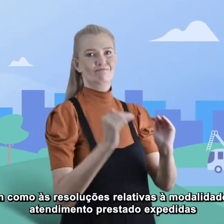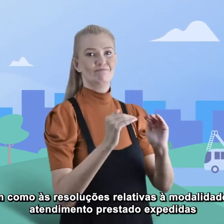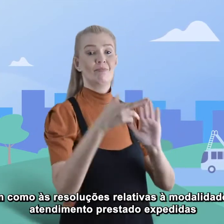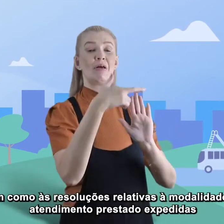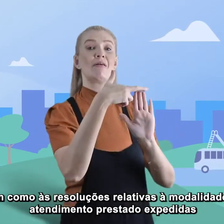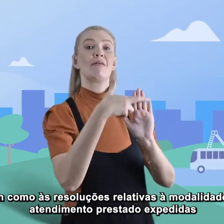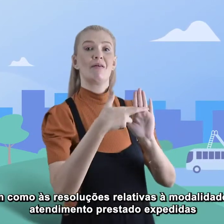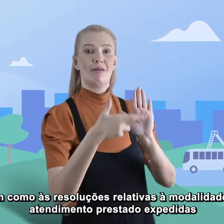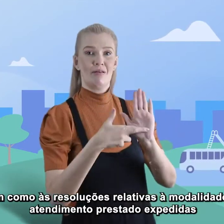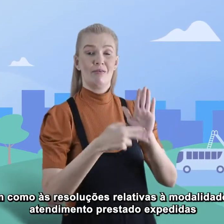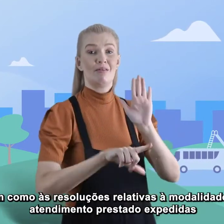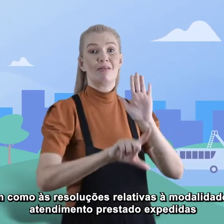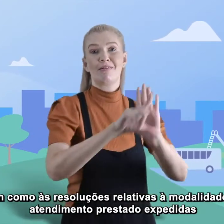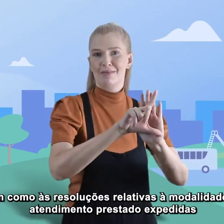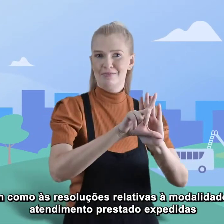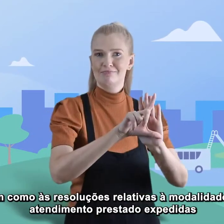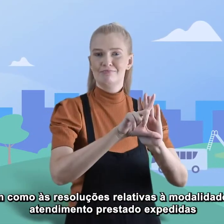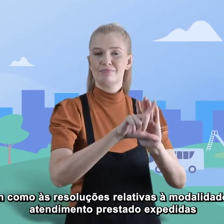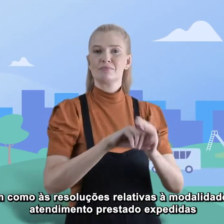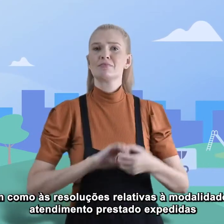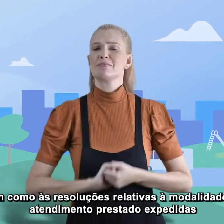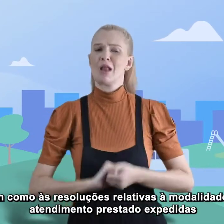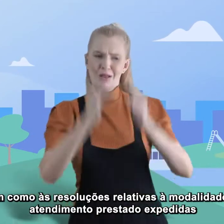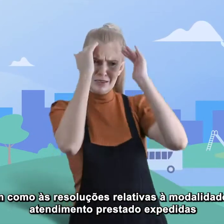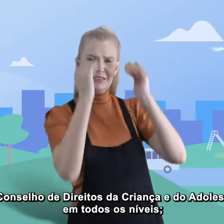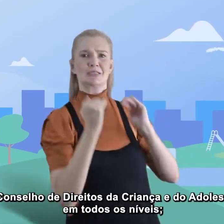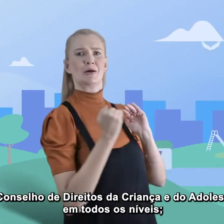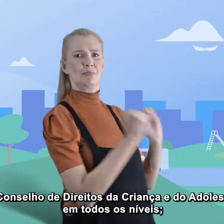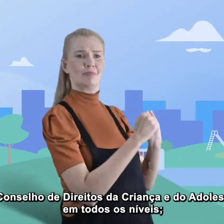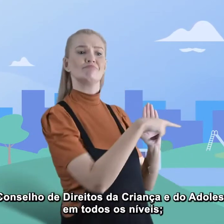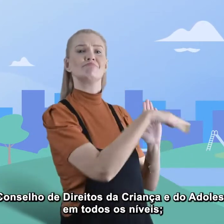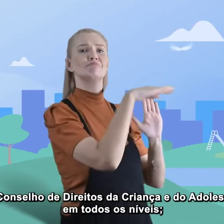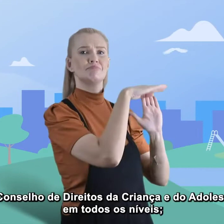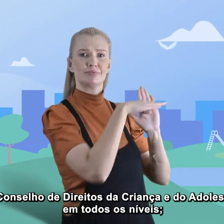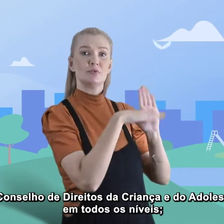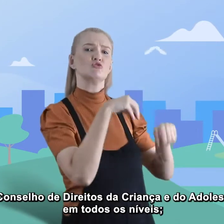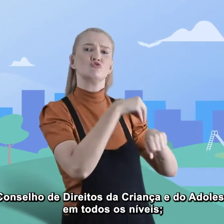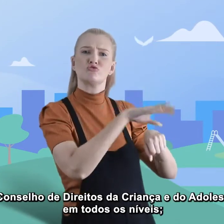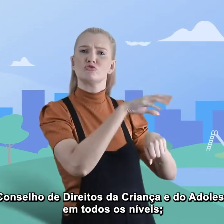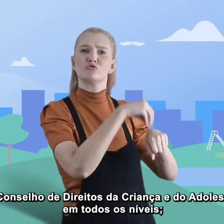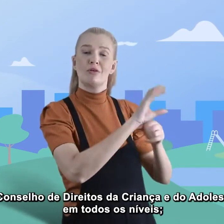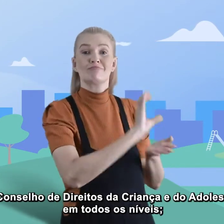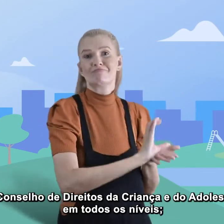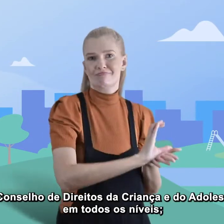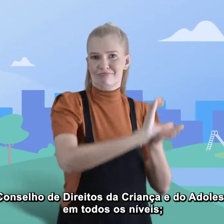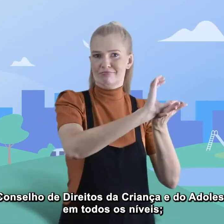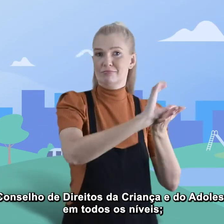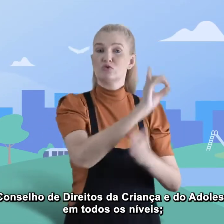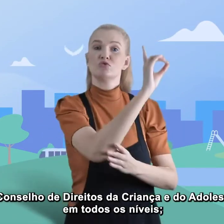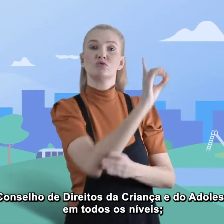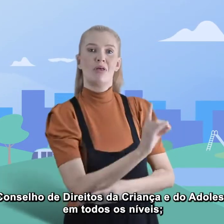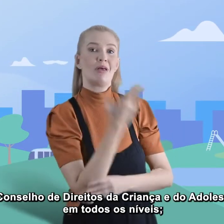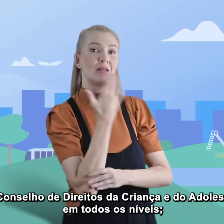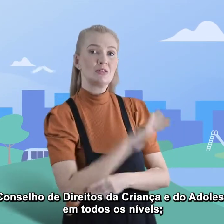relativas à modalidade de atendimento prestado, expedidas pelo Conselho de Direito da Criança e do Adolescente, em todos os níveis.